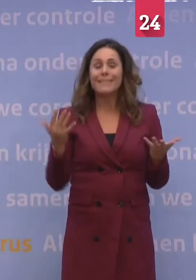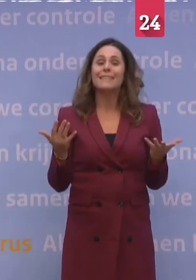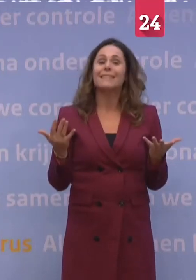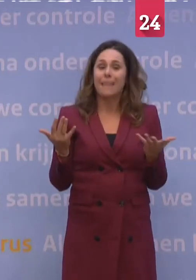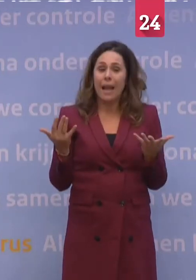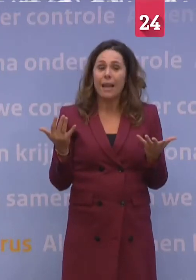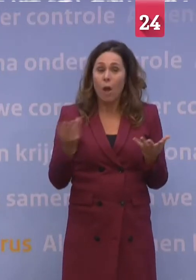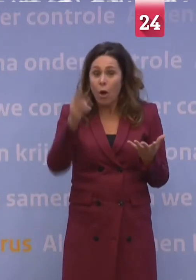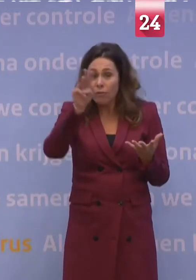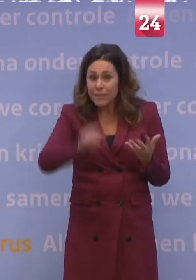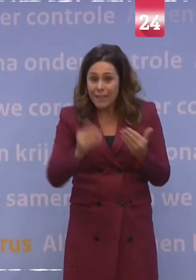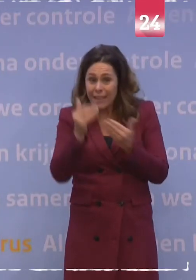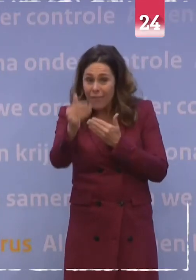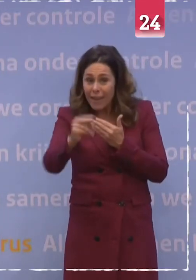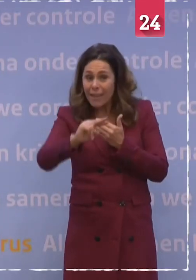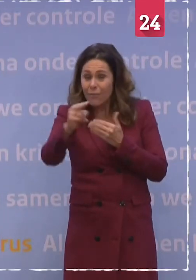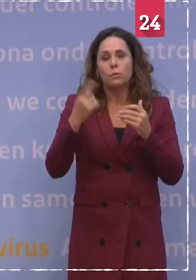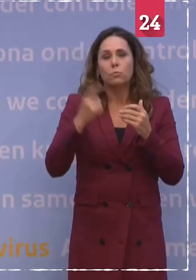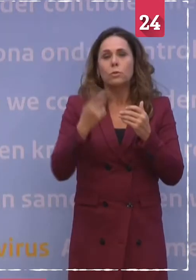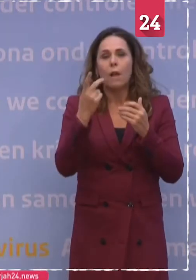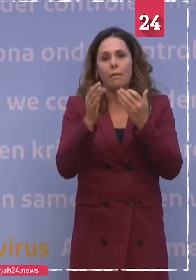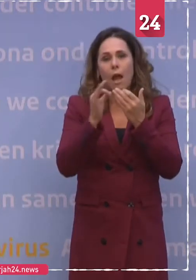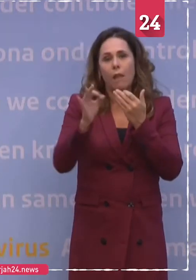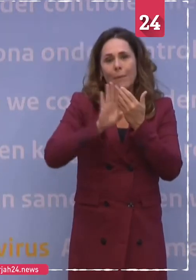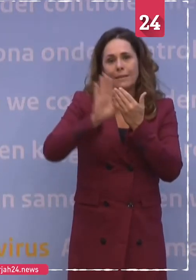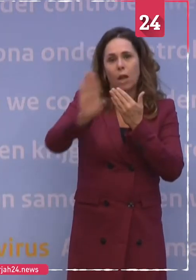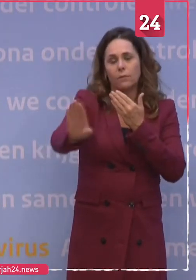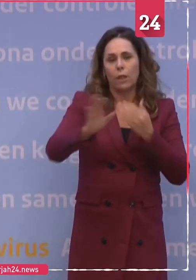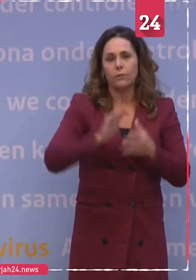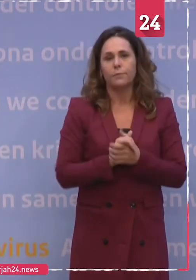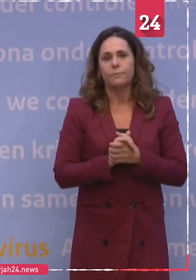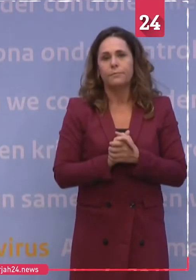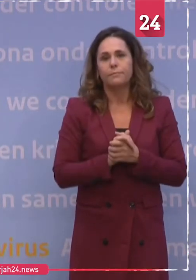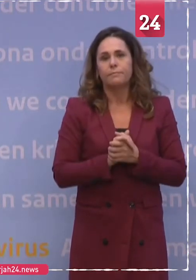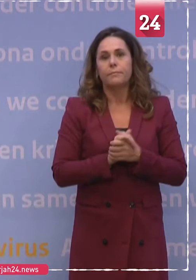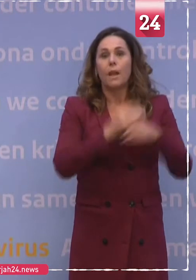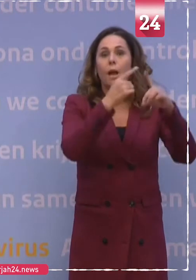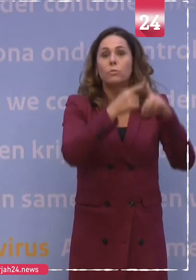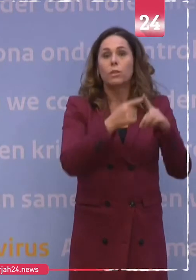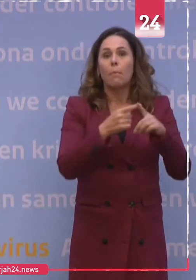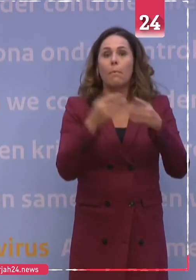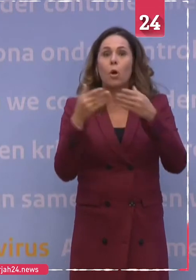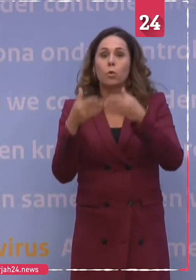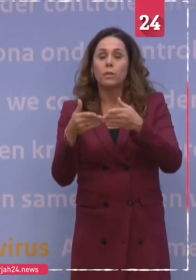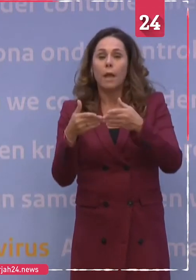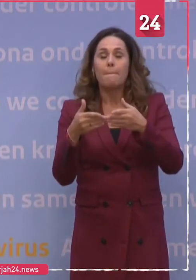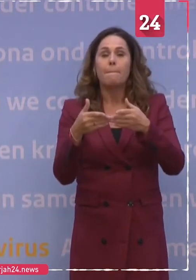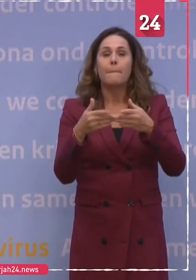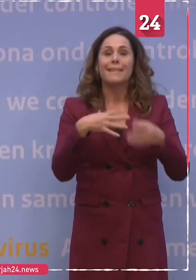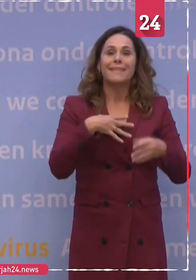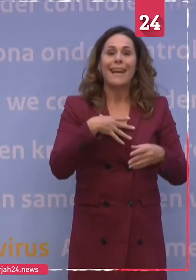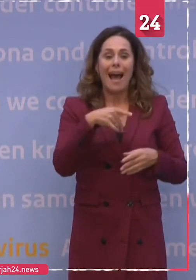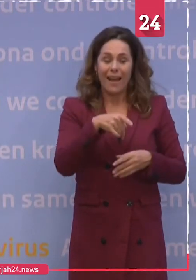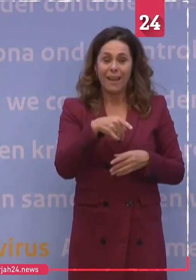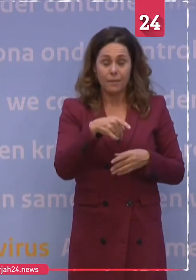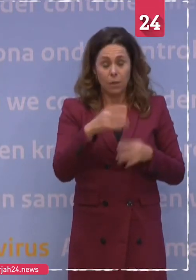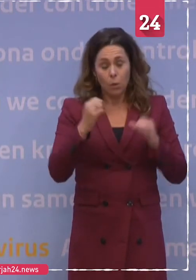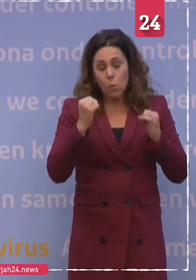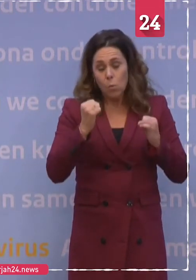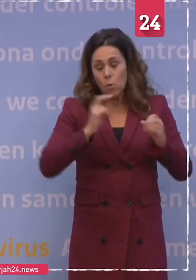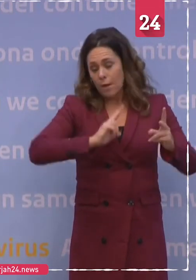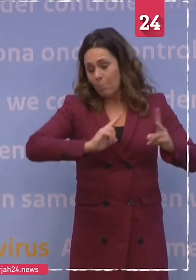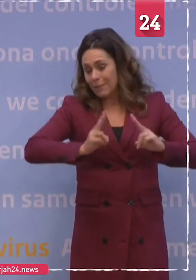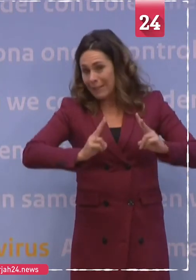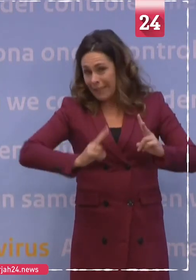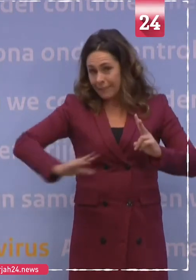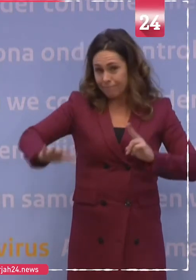daadwerkelijk over 3 weken weer kunnen afschalen? Of... Voor Amsterdam, Rotterdam en Den Haag komt daar vanwege de hoge